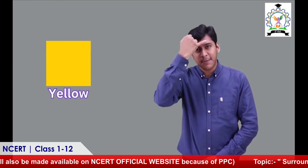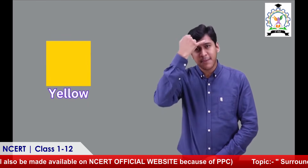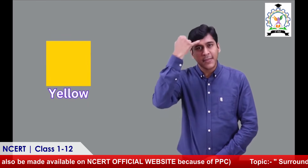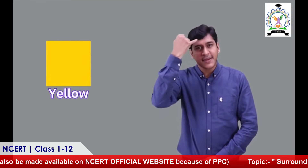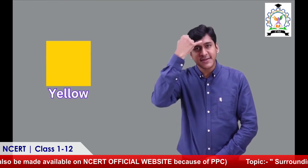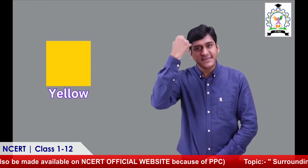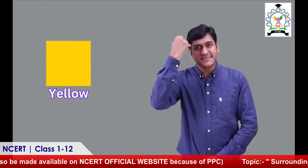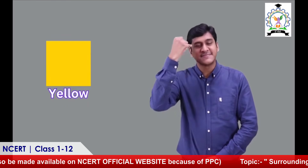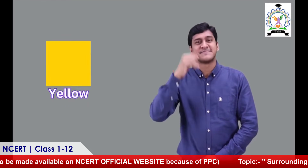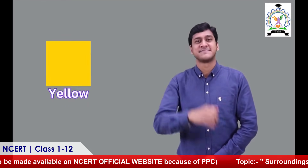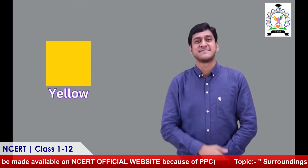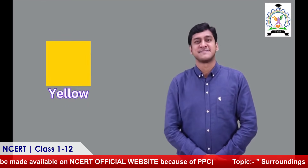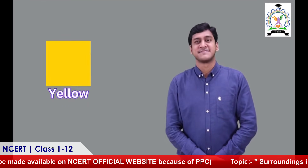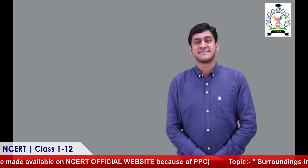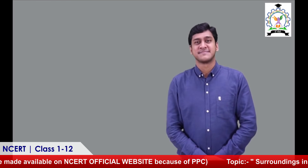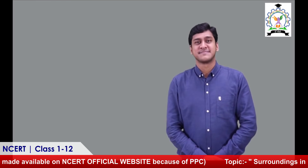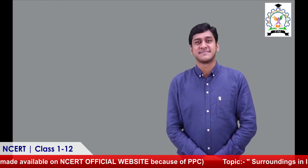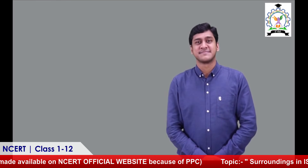दूसरा संकेत पीला,